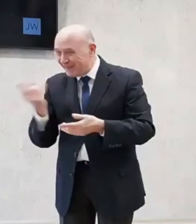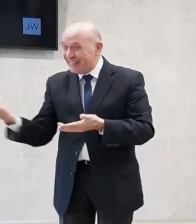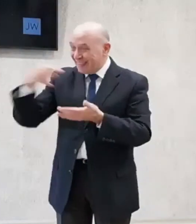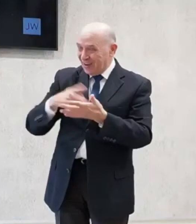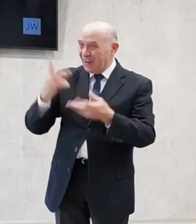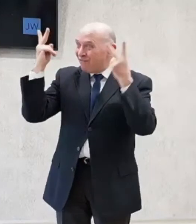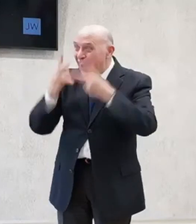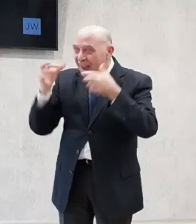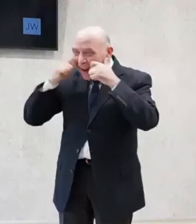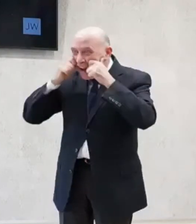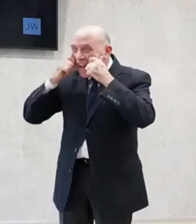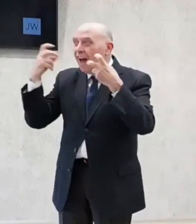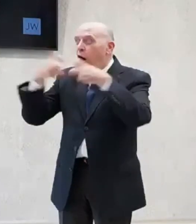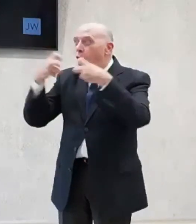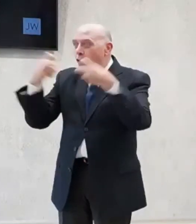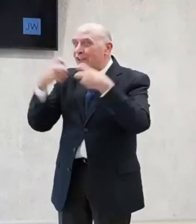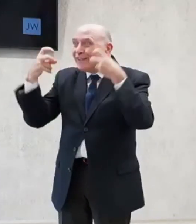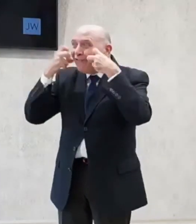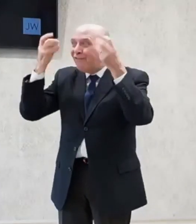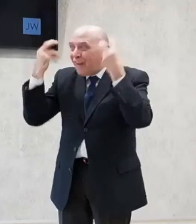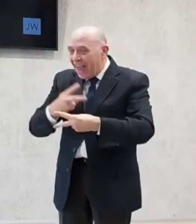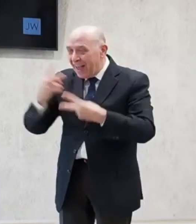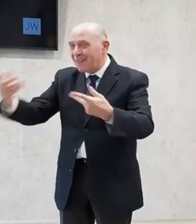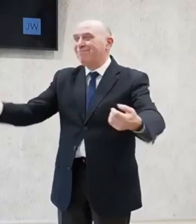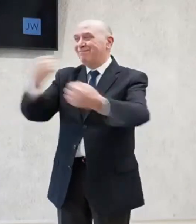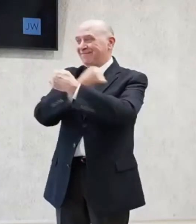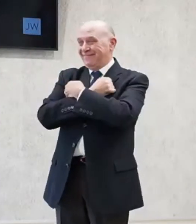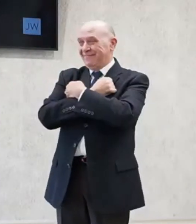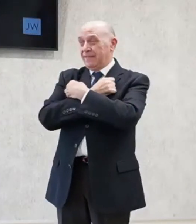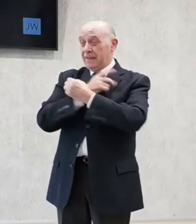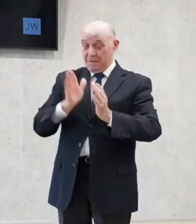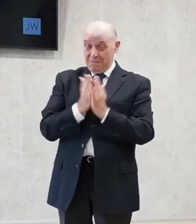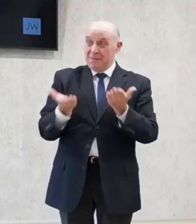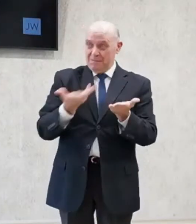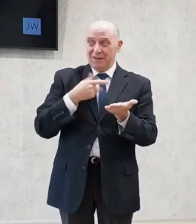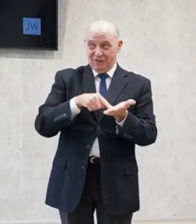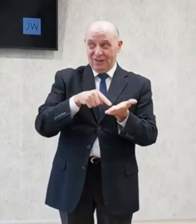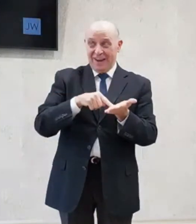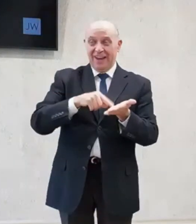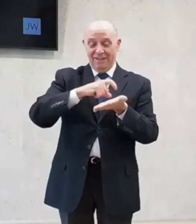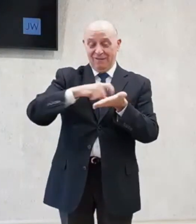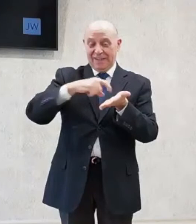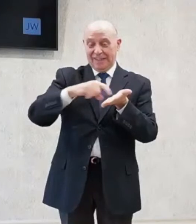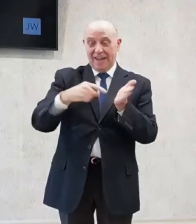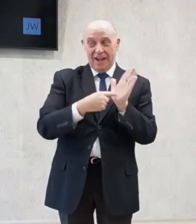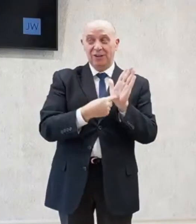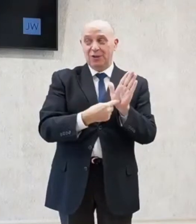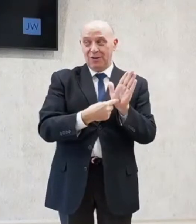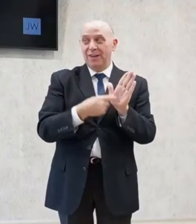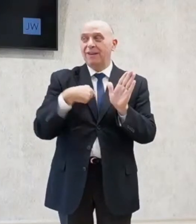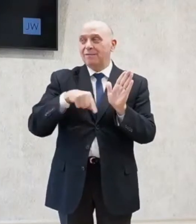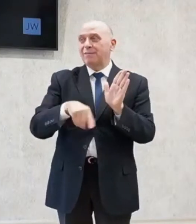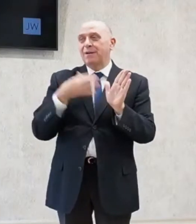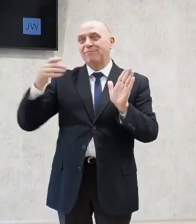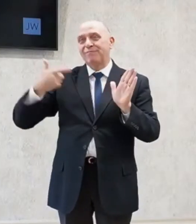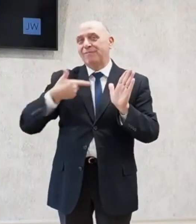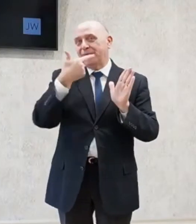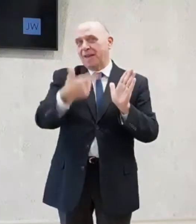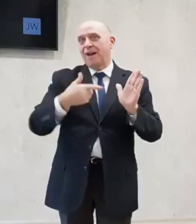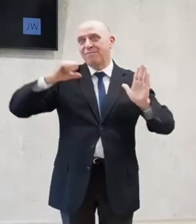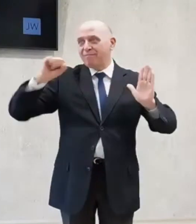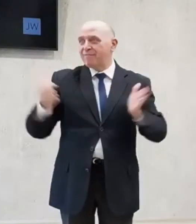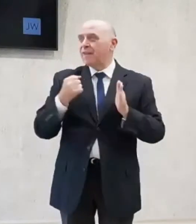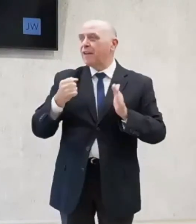reale c'è un versetto nella Bibbia che ci da questo tipo di incoraggiamento ed è portato